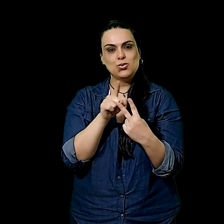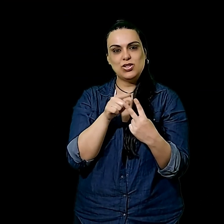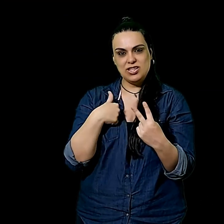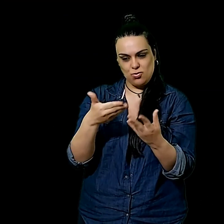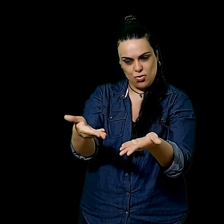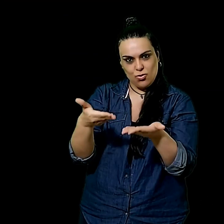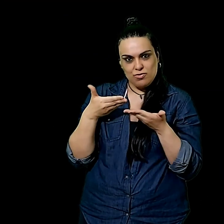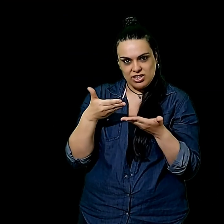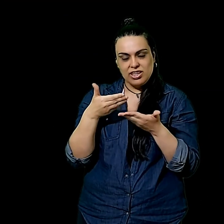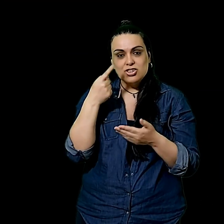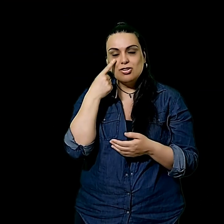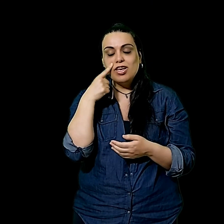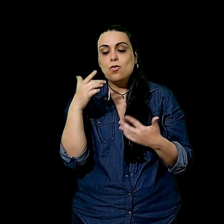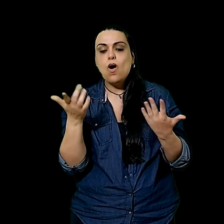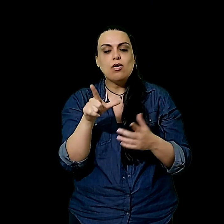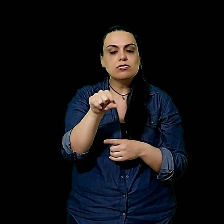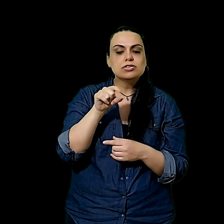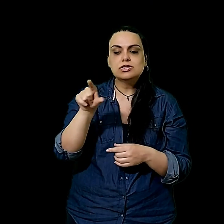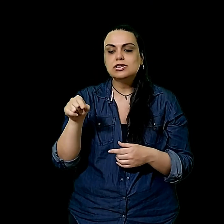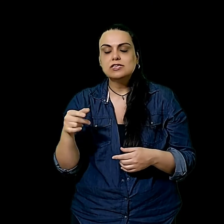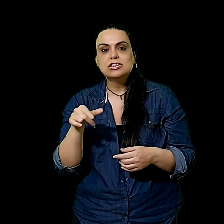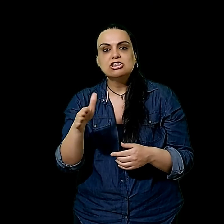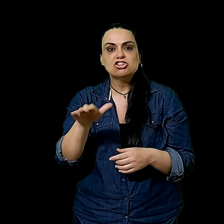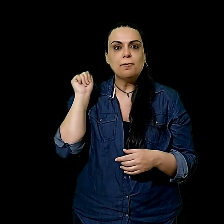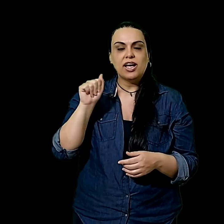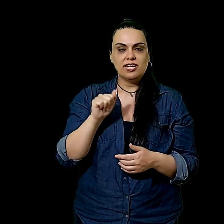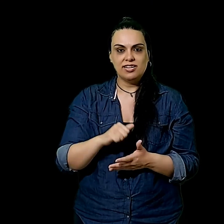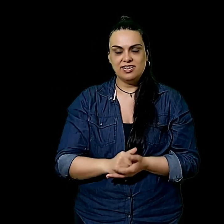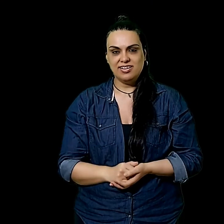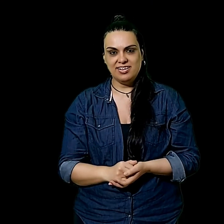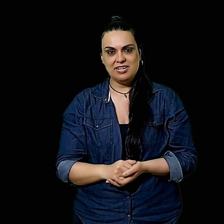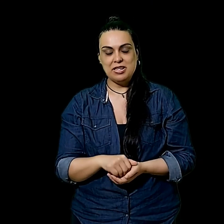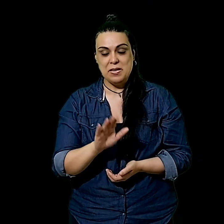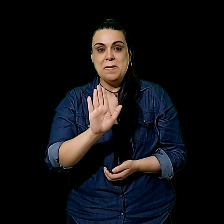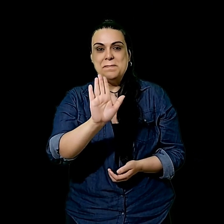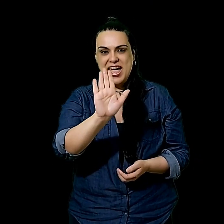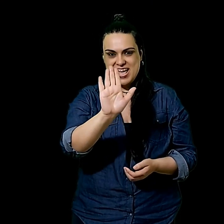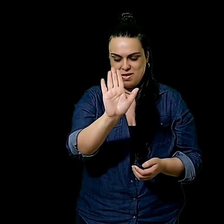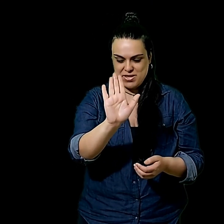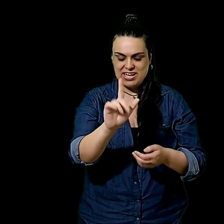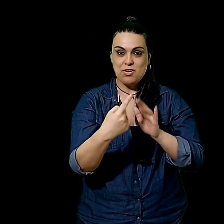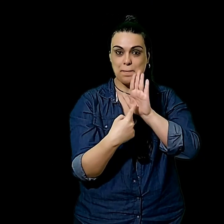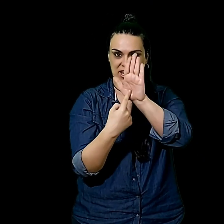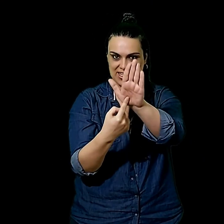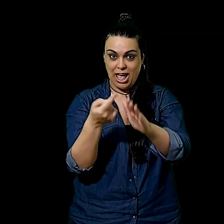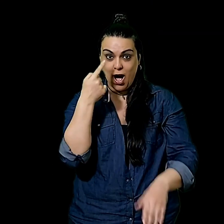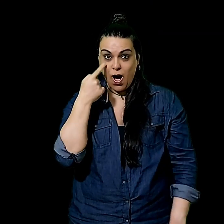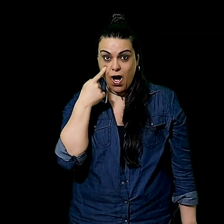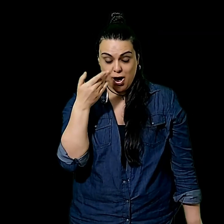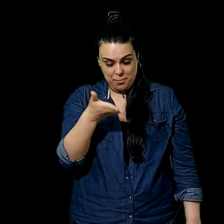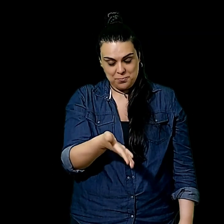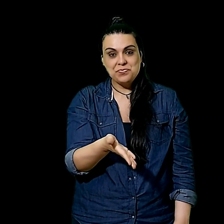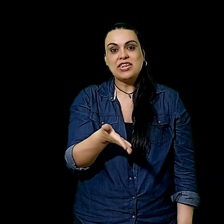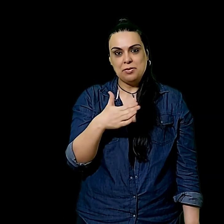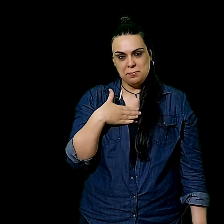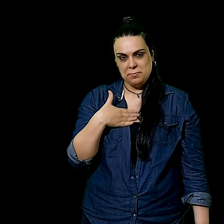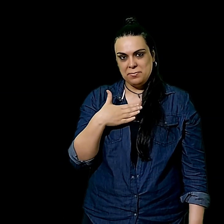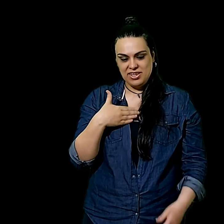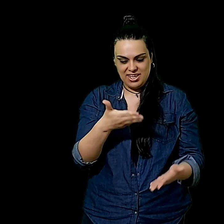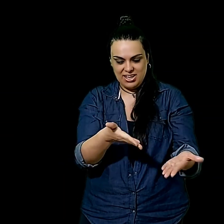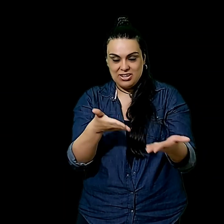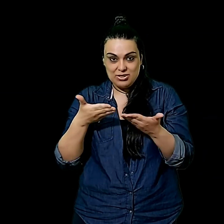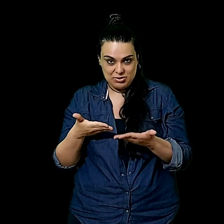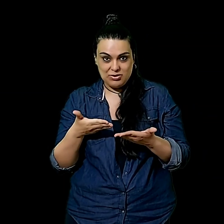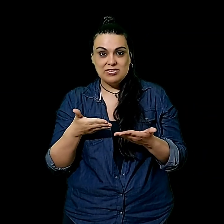minhas convidadas. Deixa eu ver qual que eu consigo chamar aqui pra gente encerrar. Peraí, deixa eu te apresentar. Gente, essa minha convidada que chegou